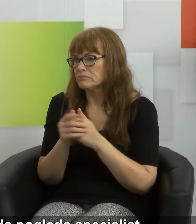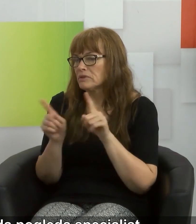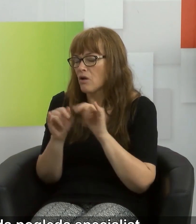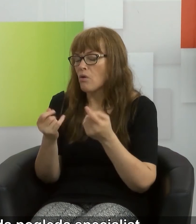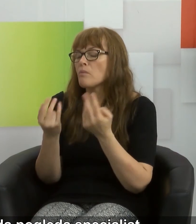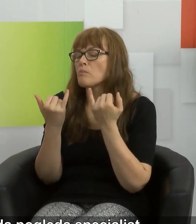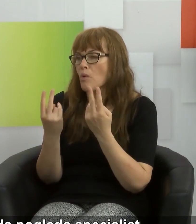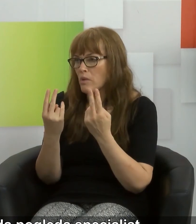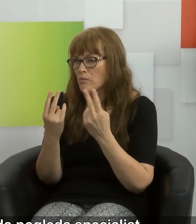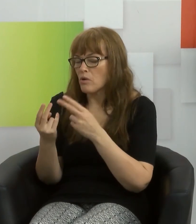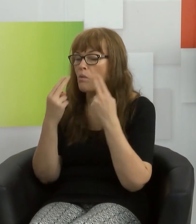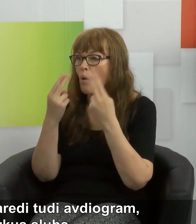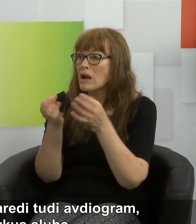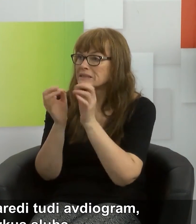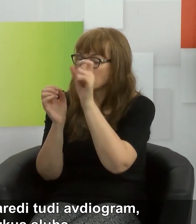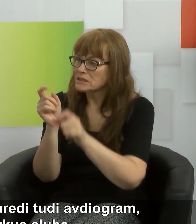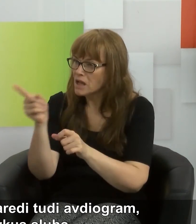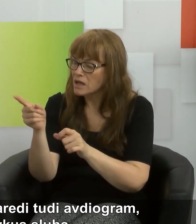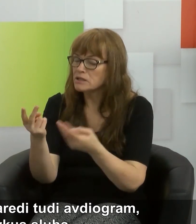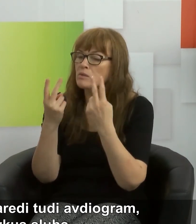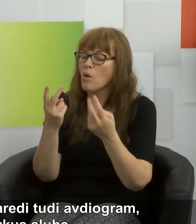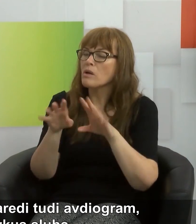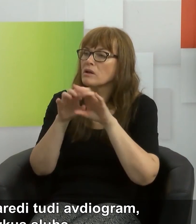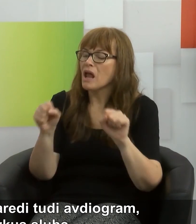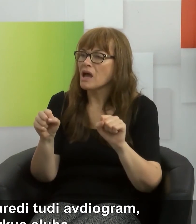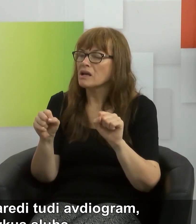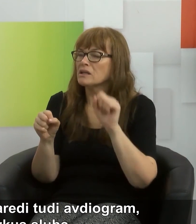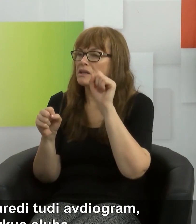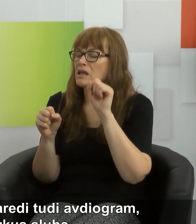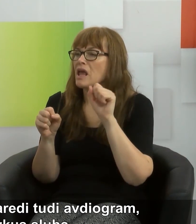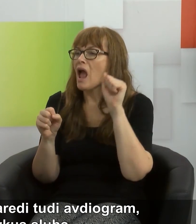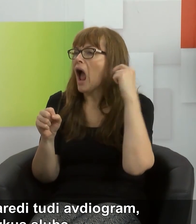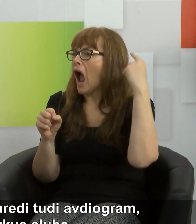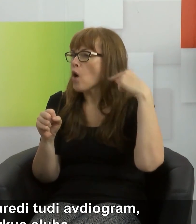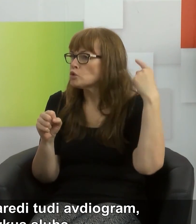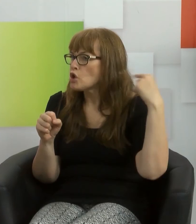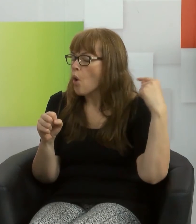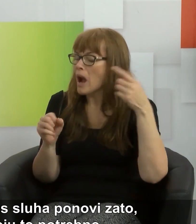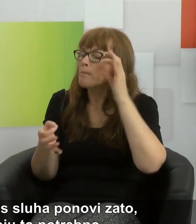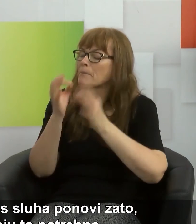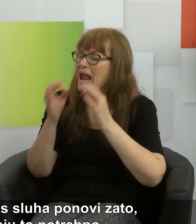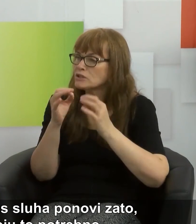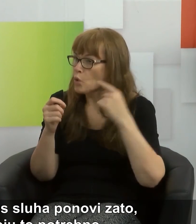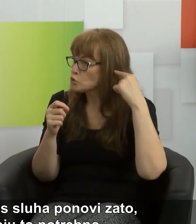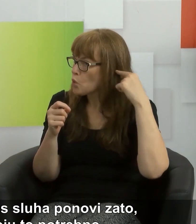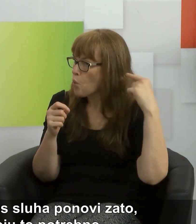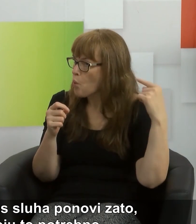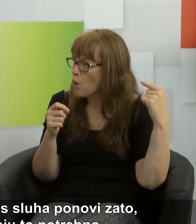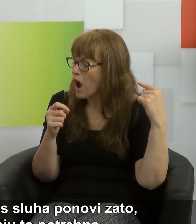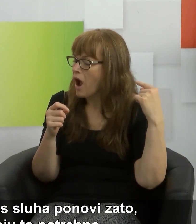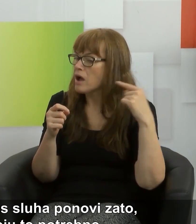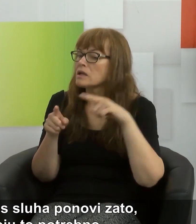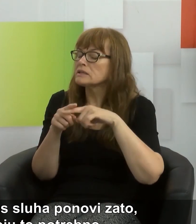Je pomembno, da pogleda specialist, pomembno je, da se naredi tudi audiogram, se pravi preizkus sluha in da se tudi ta preizkus